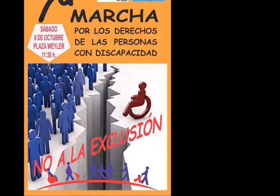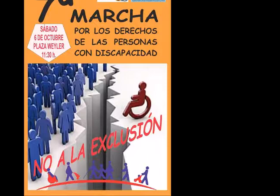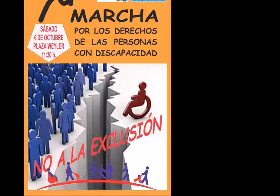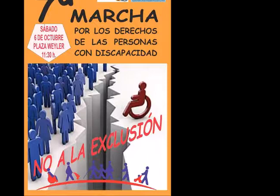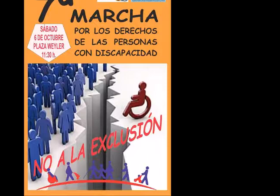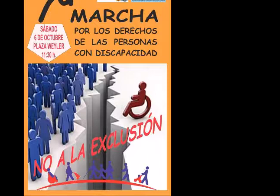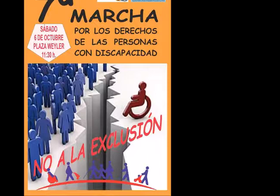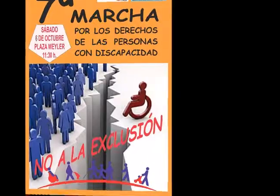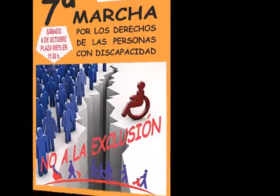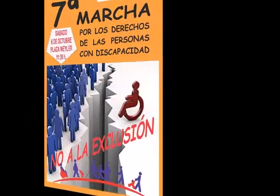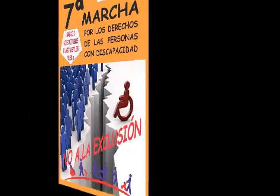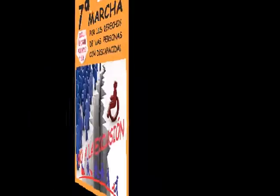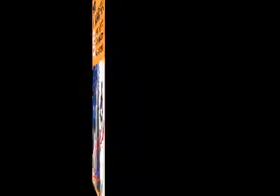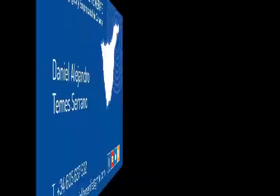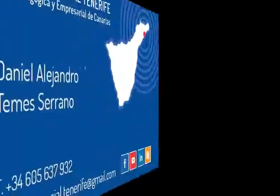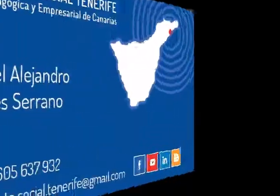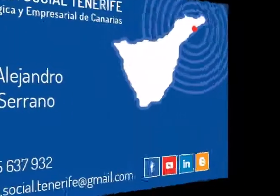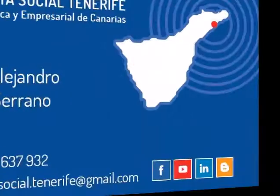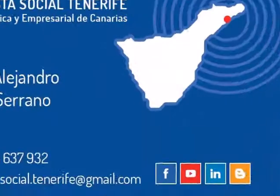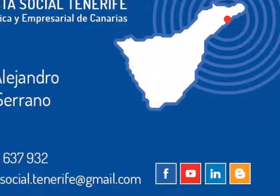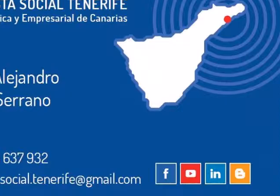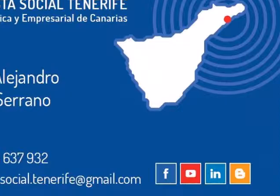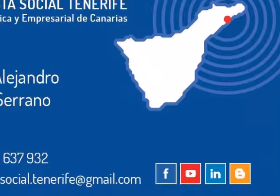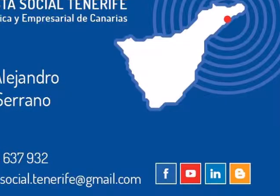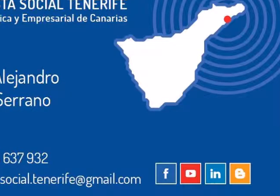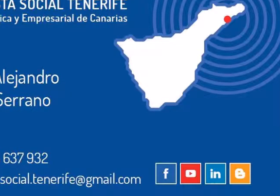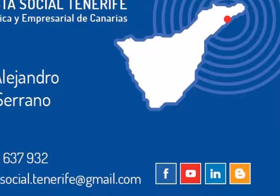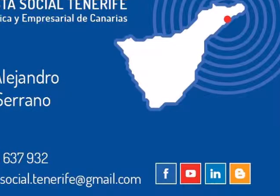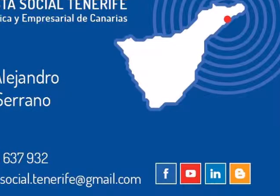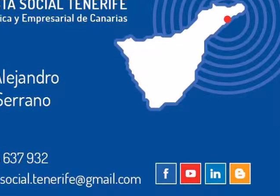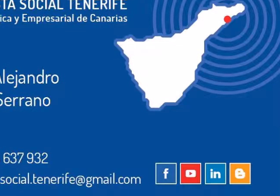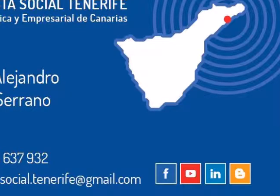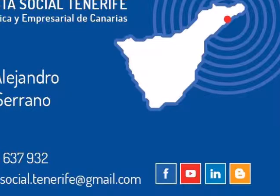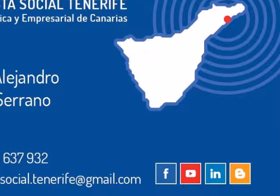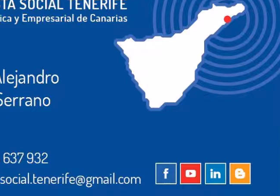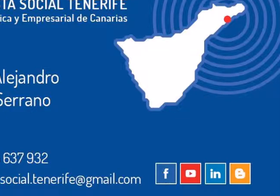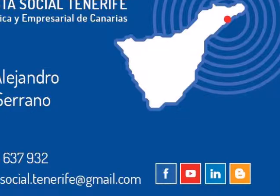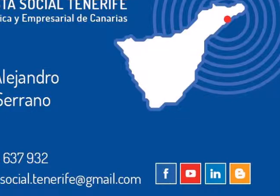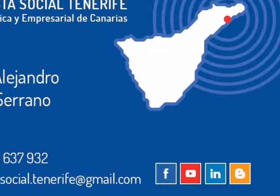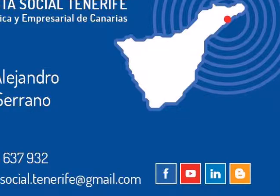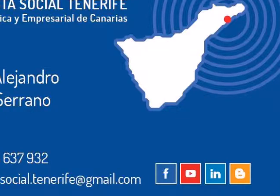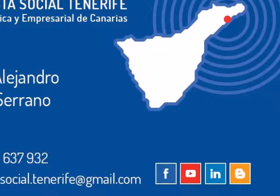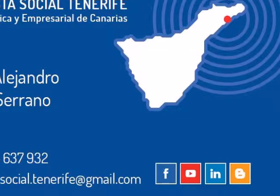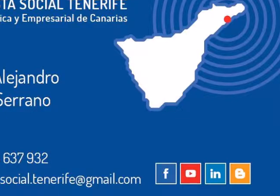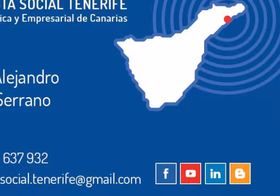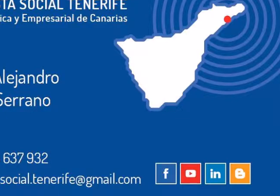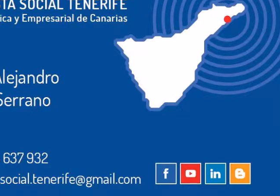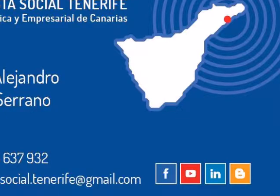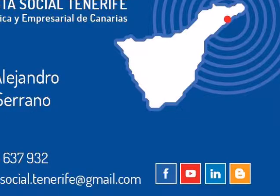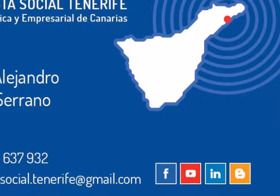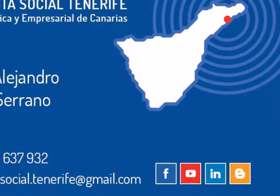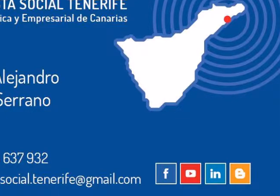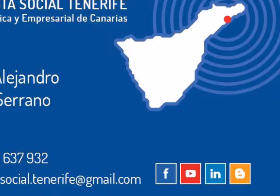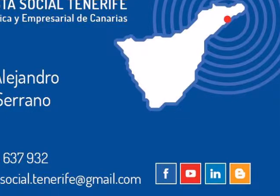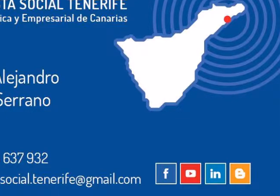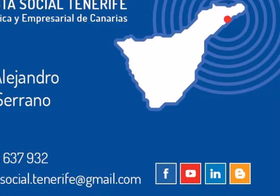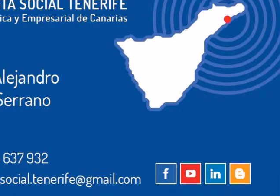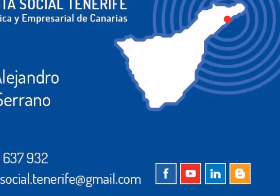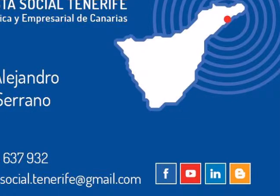video.